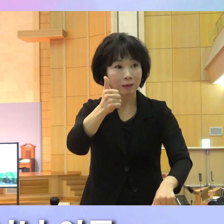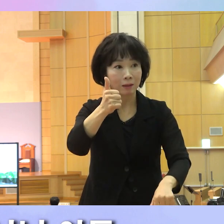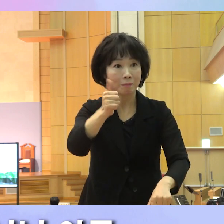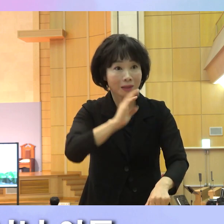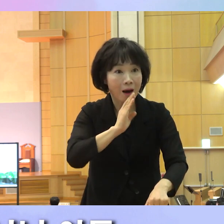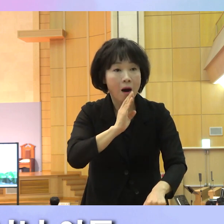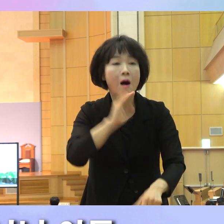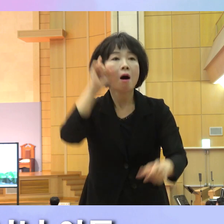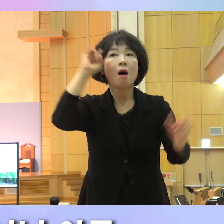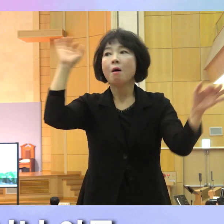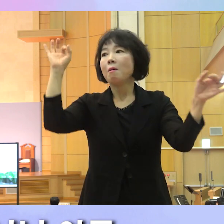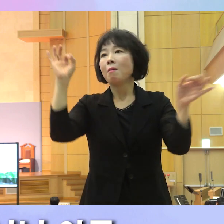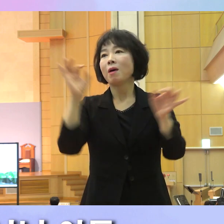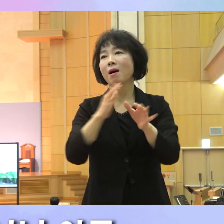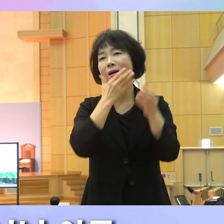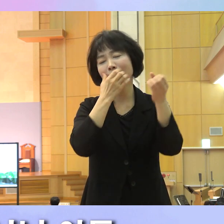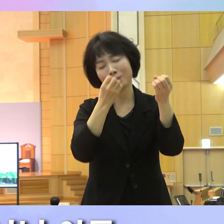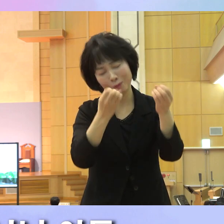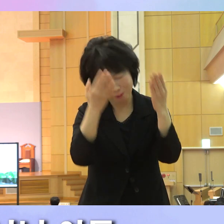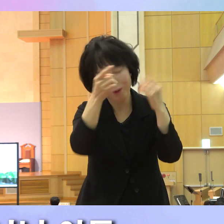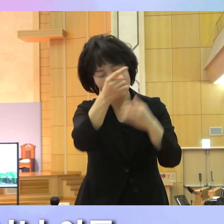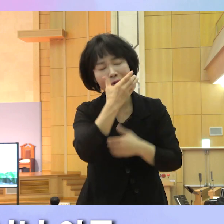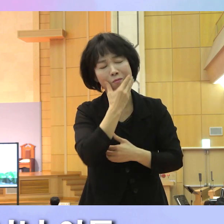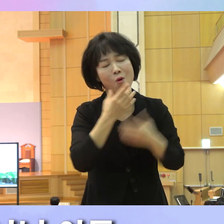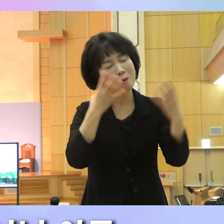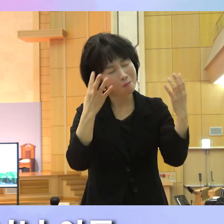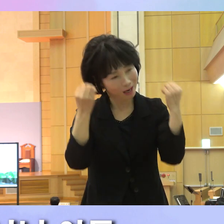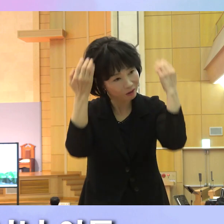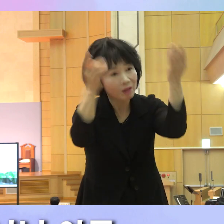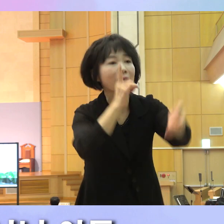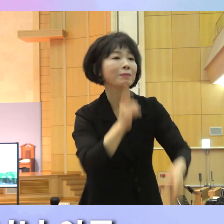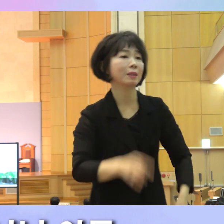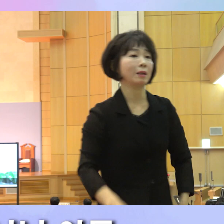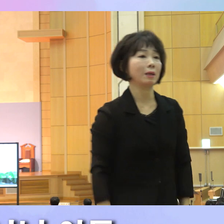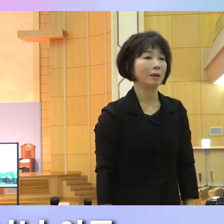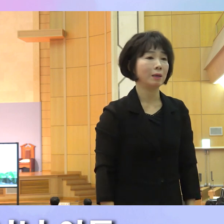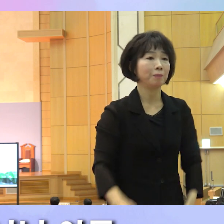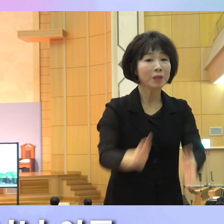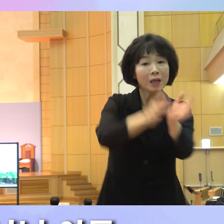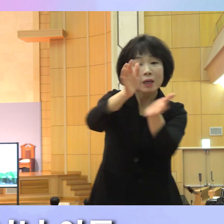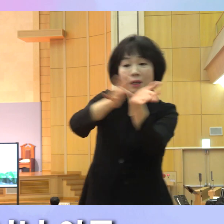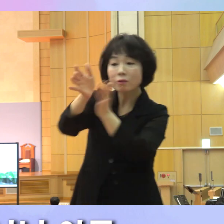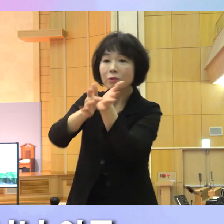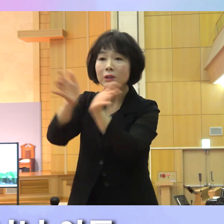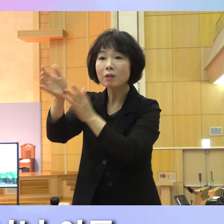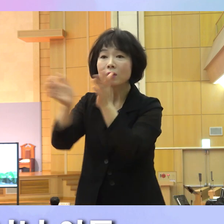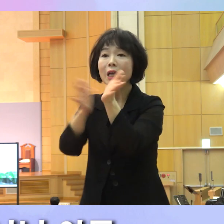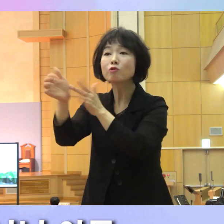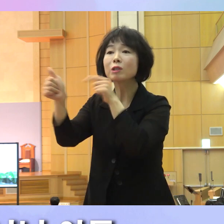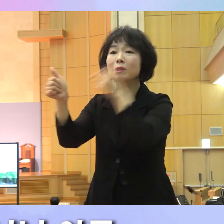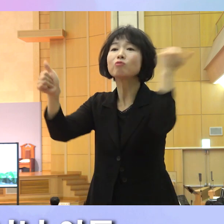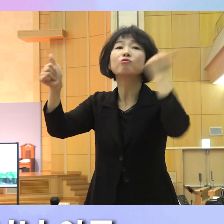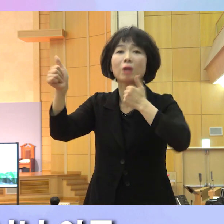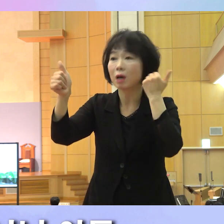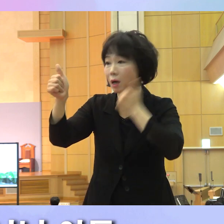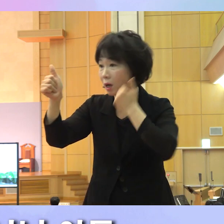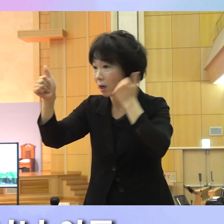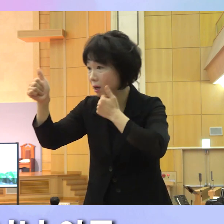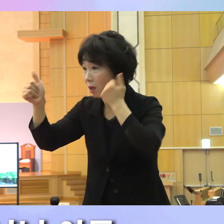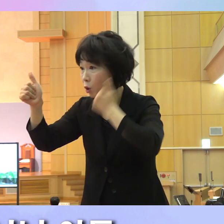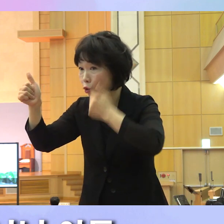이것을, 이 말은 예수님은 살아계신 하나님의 아들이라고 하는 말을